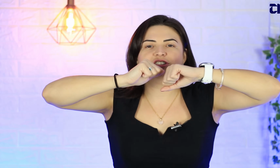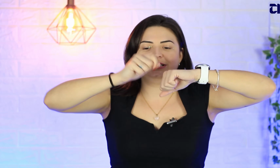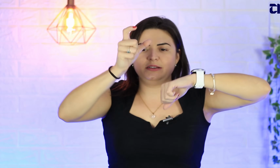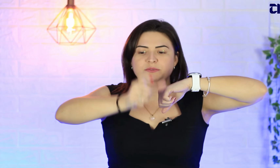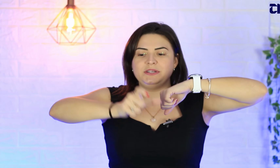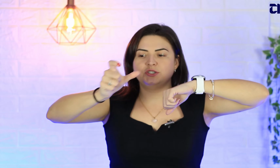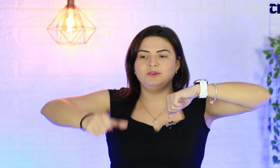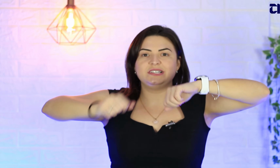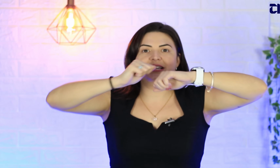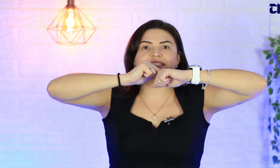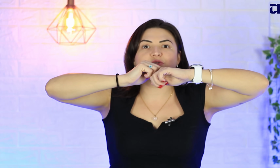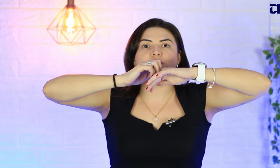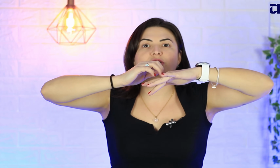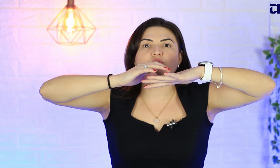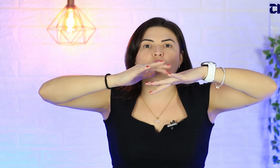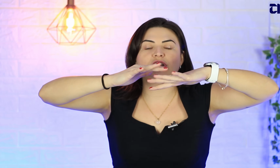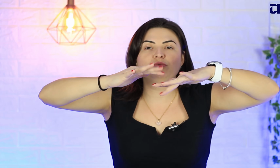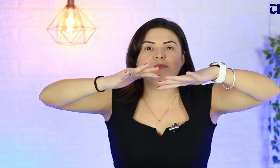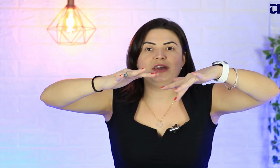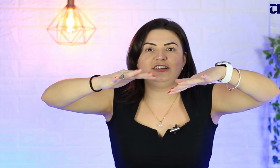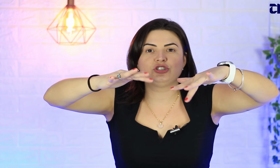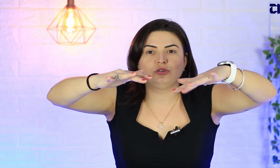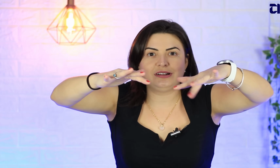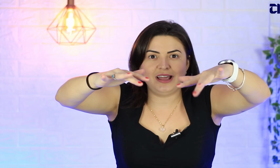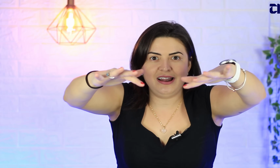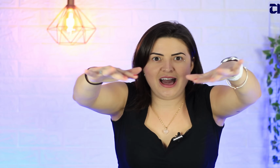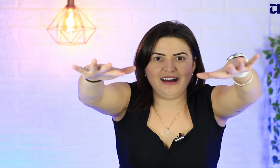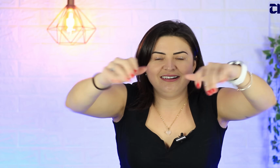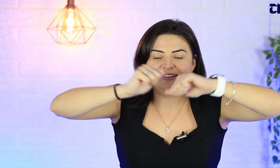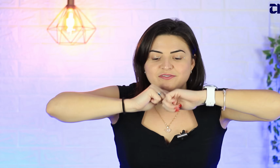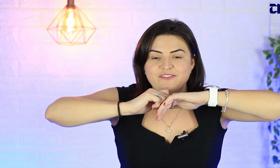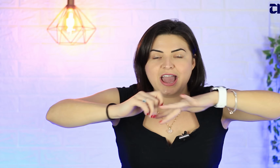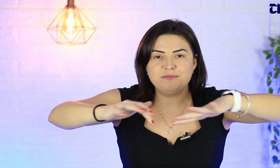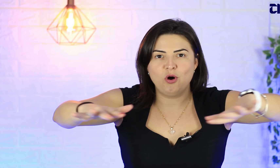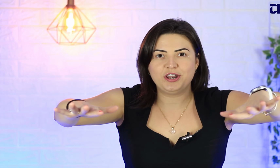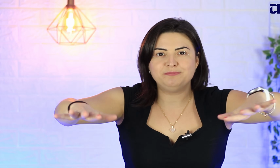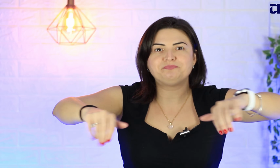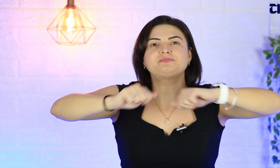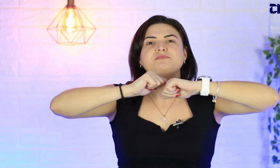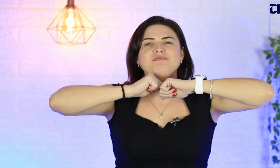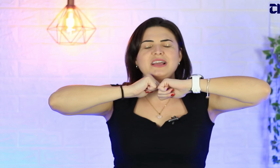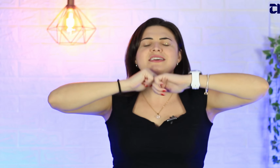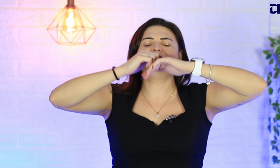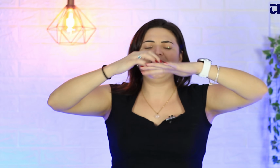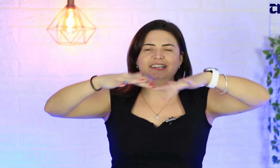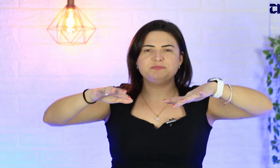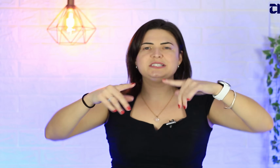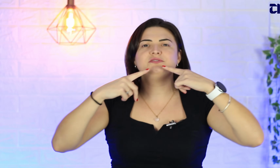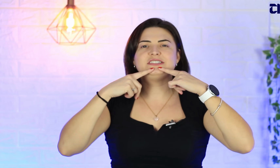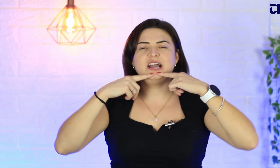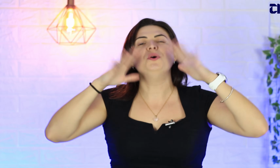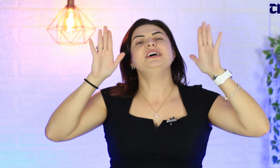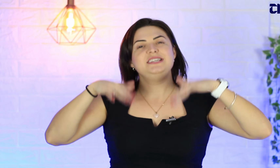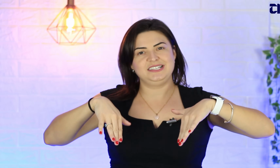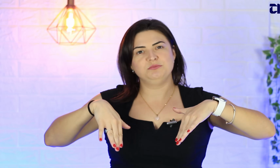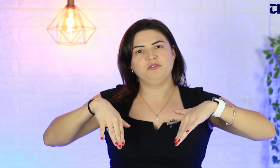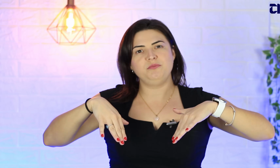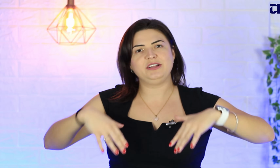seja, essas pessoas aqui estão tomando conta do ambiente todo até lá. Vai embora. E vai a expressão facial. E esse movimento